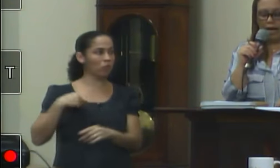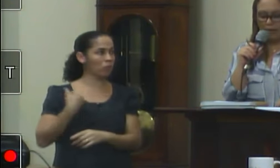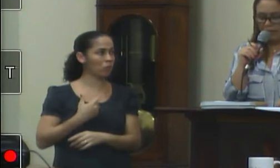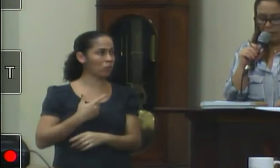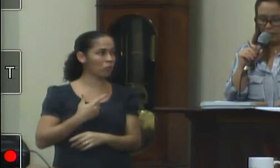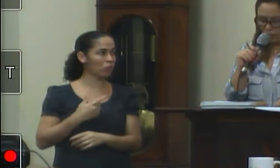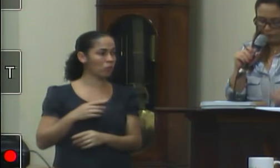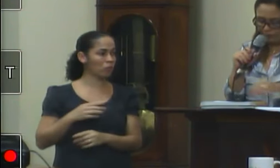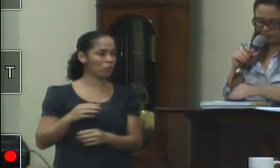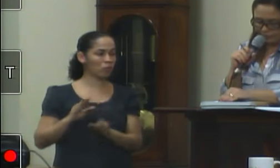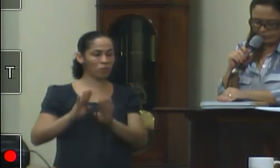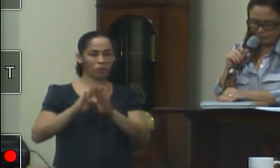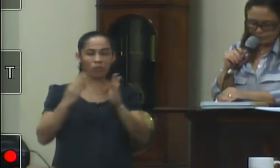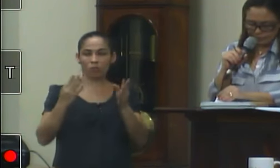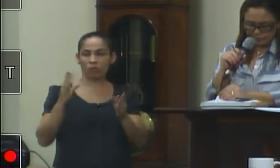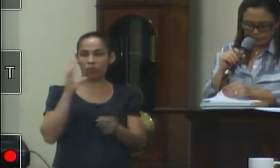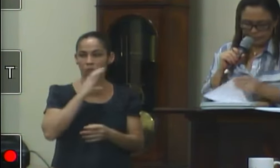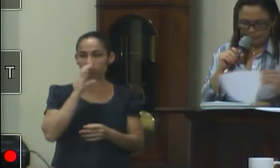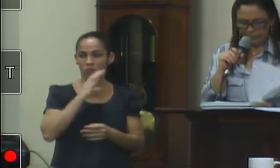ela rapidamente.